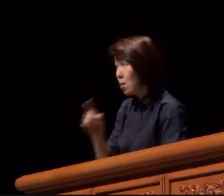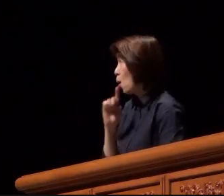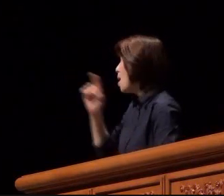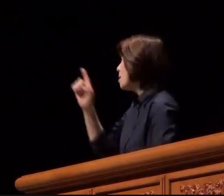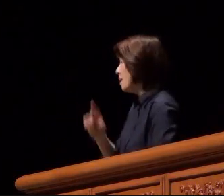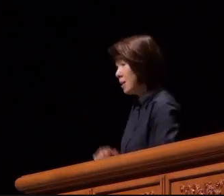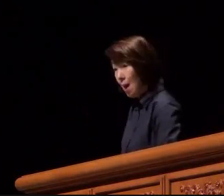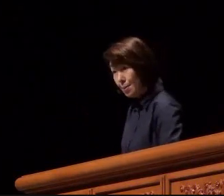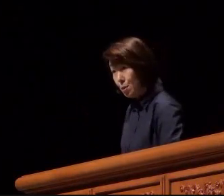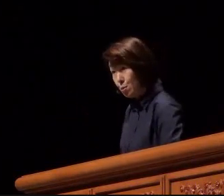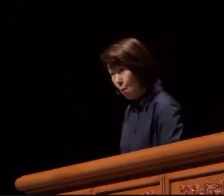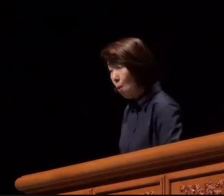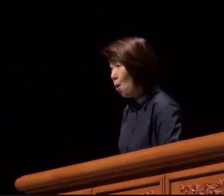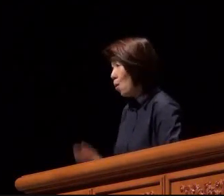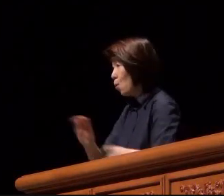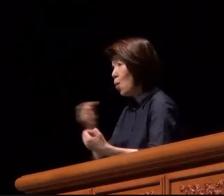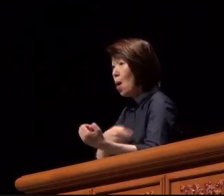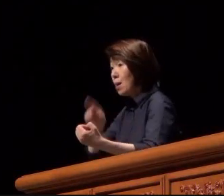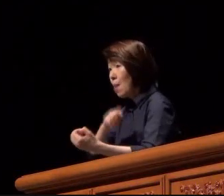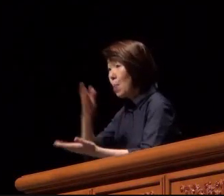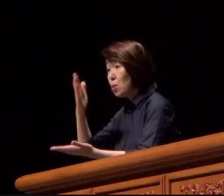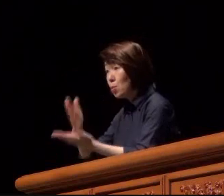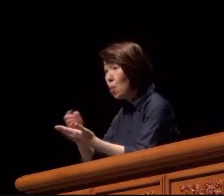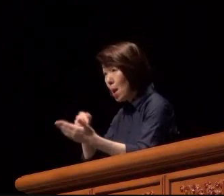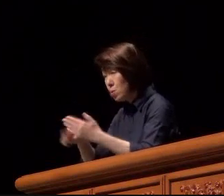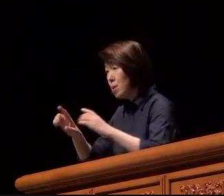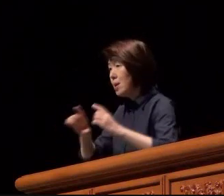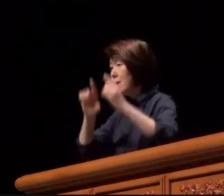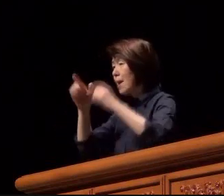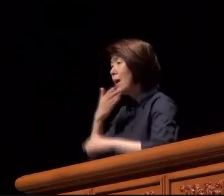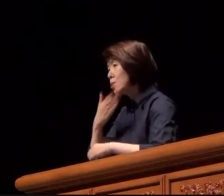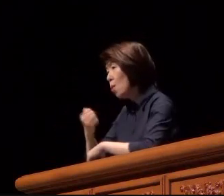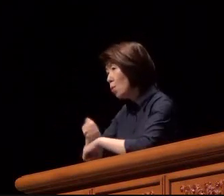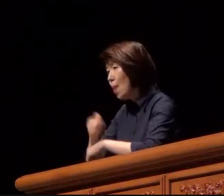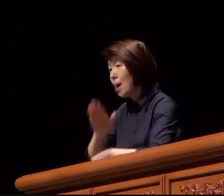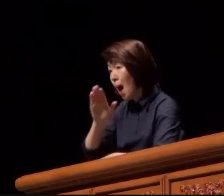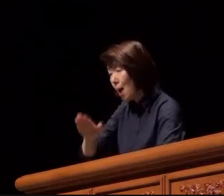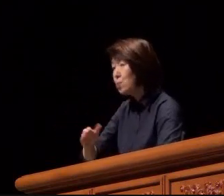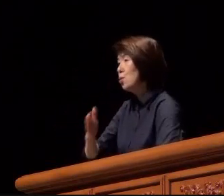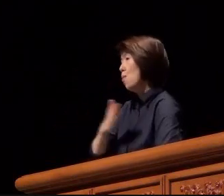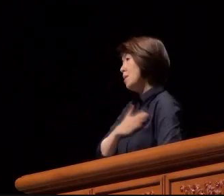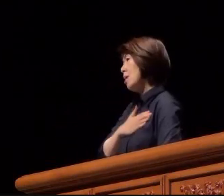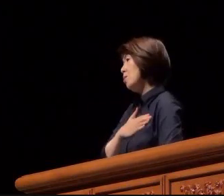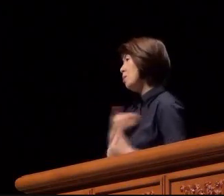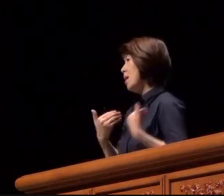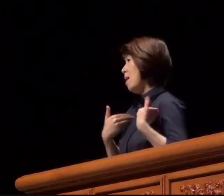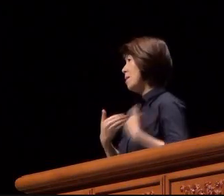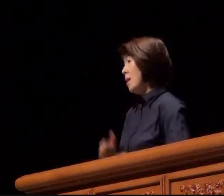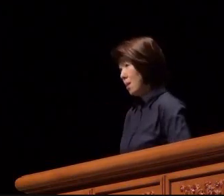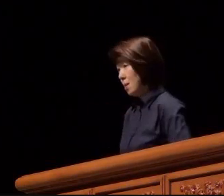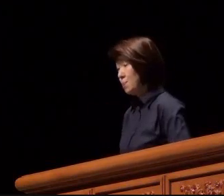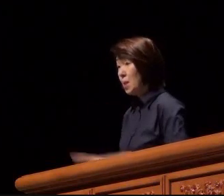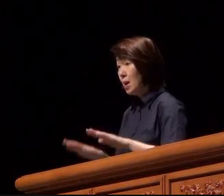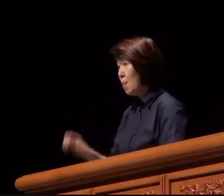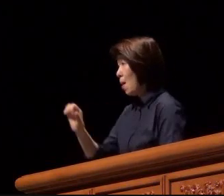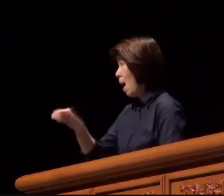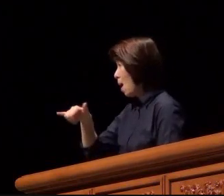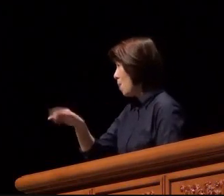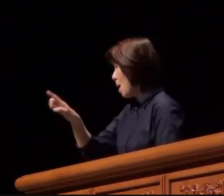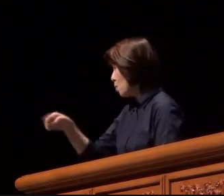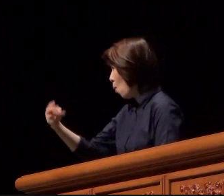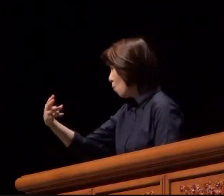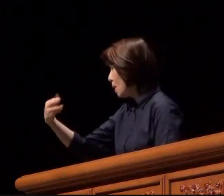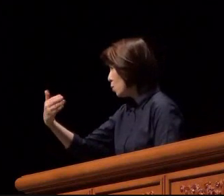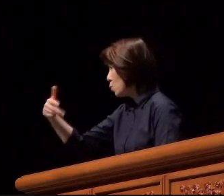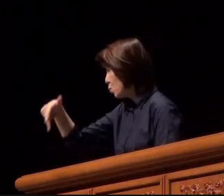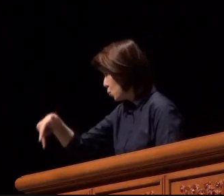ということは少々生活が不自由になることも覚悟しなきゃならないですね。 で今アベノミクスなんて言ってるけれども、生